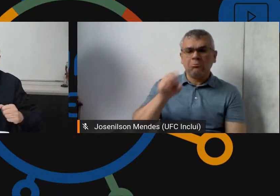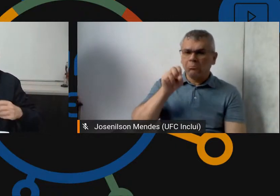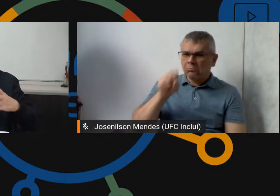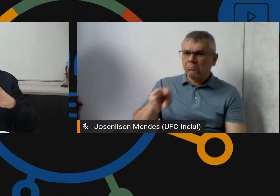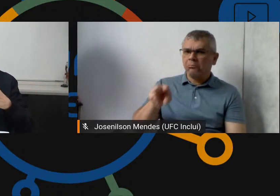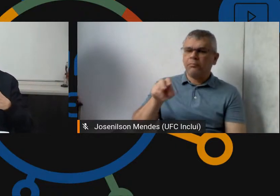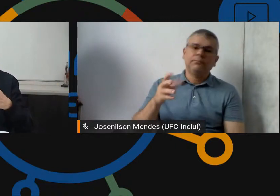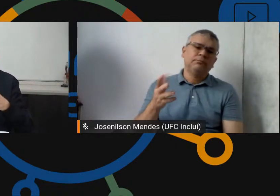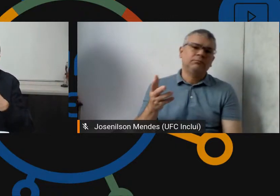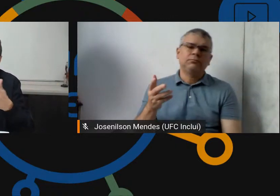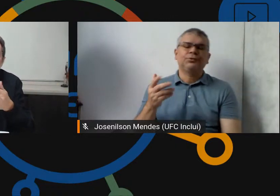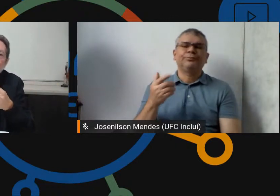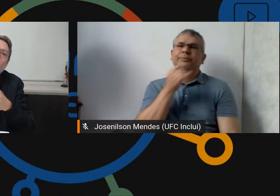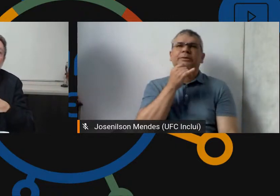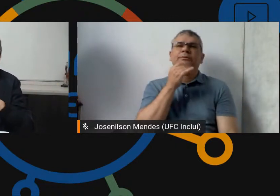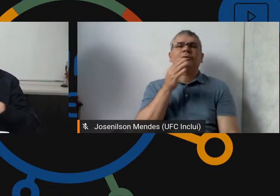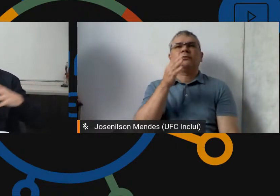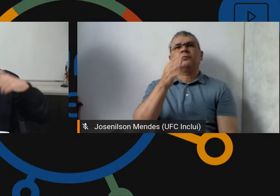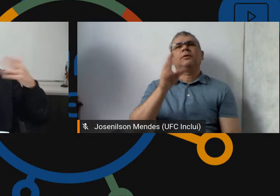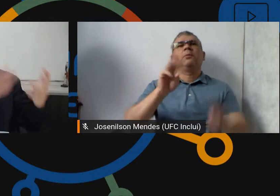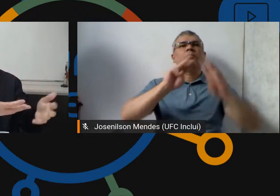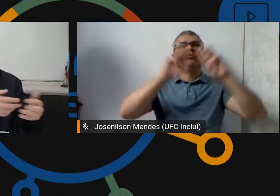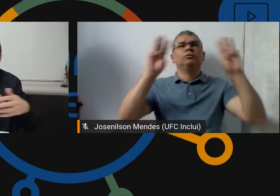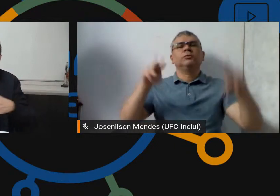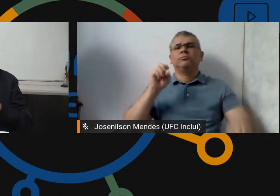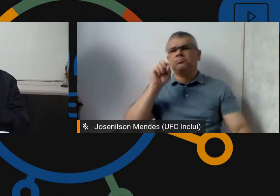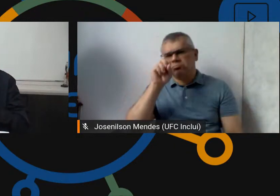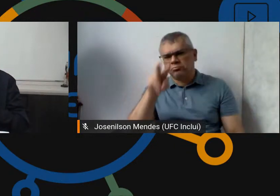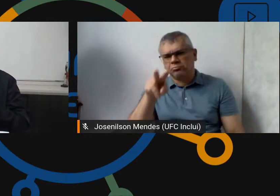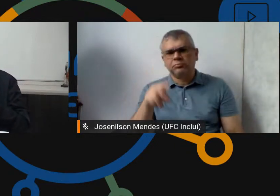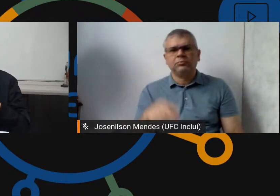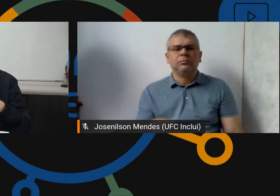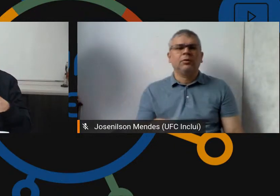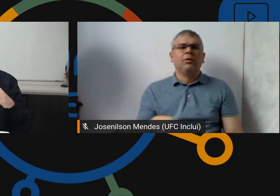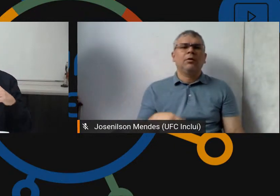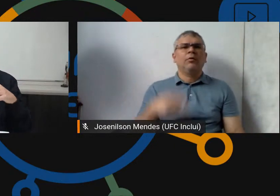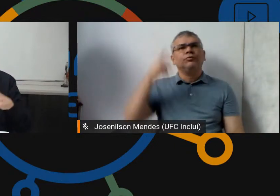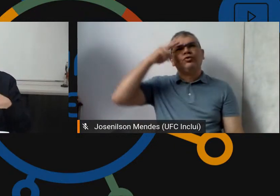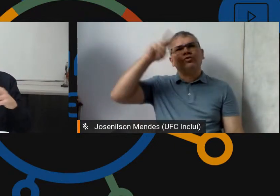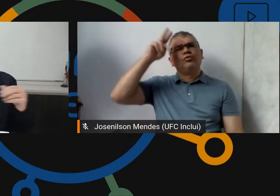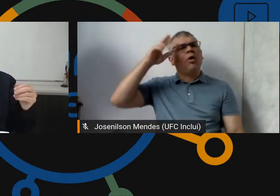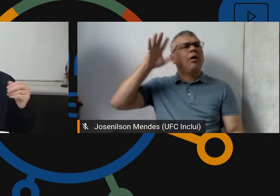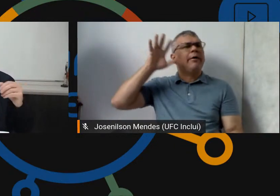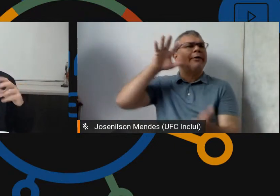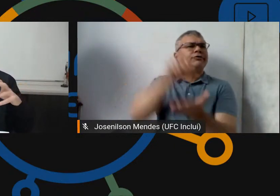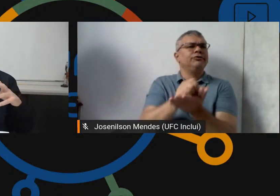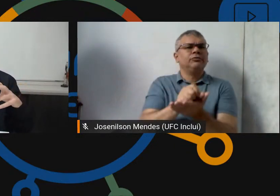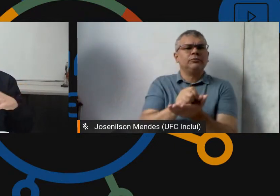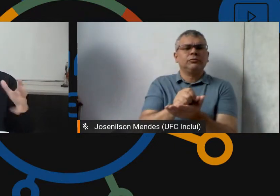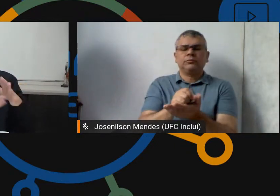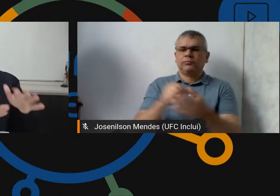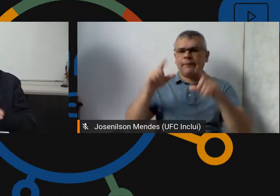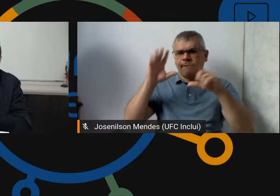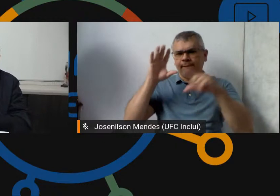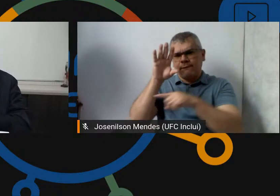museu, ou são registros históricos que você mantém no museu, não é? São fotos,